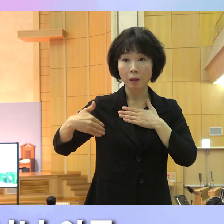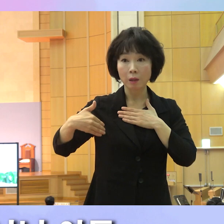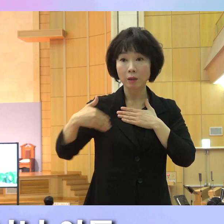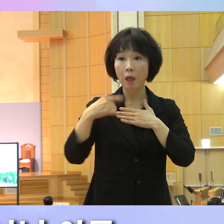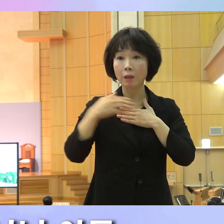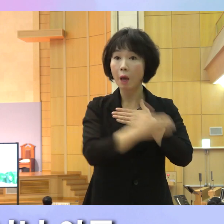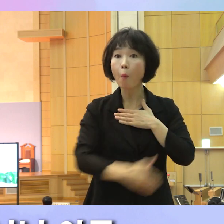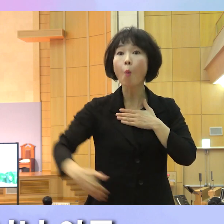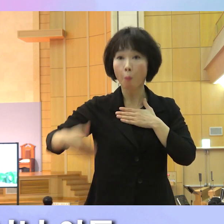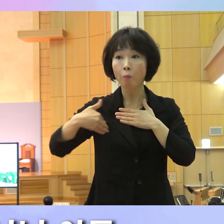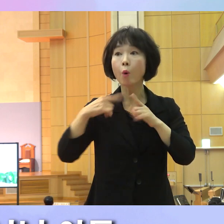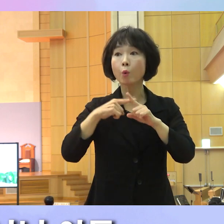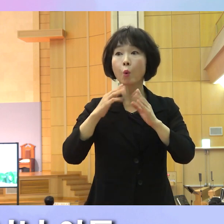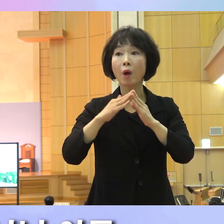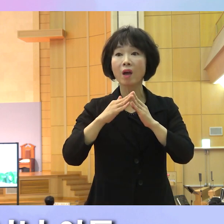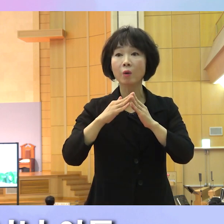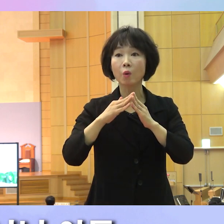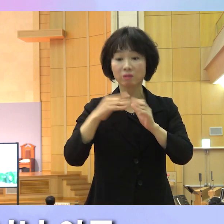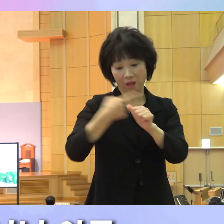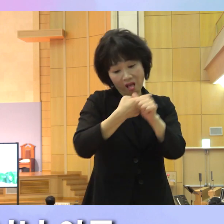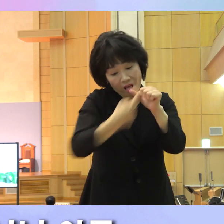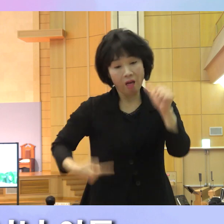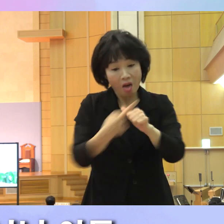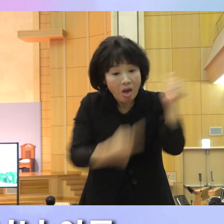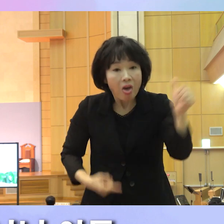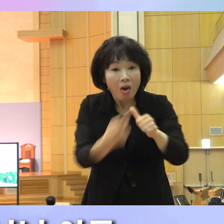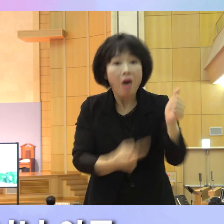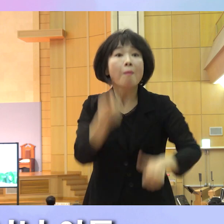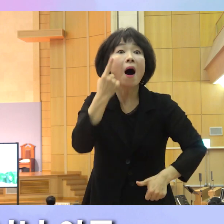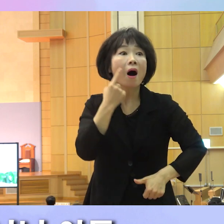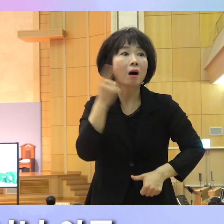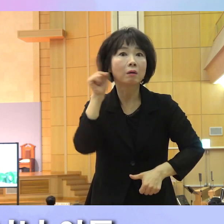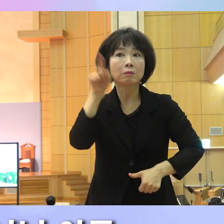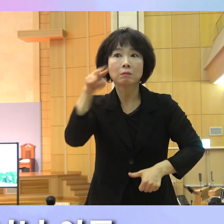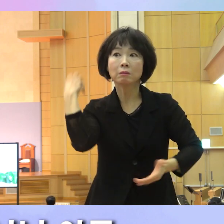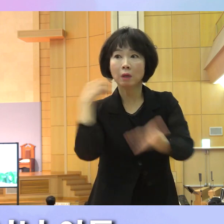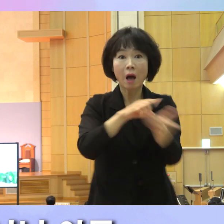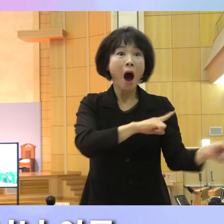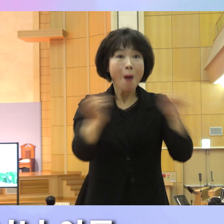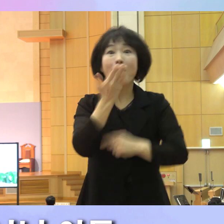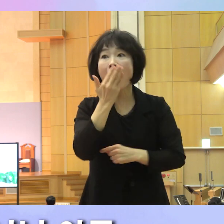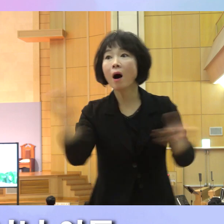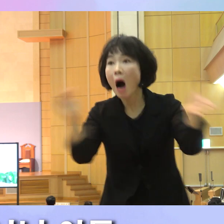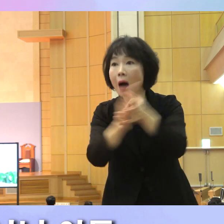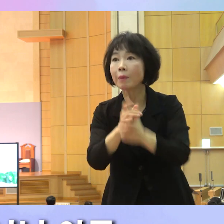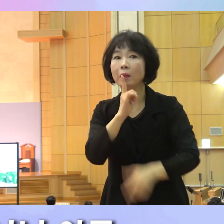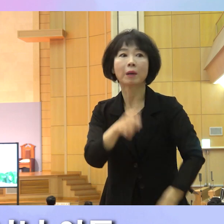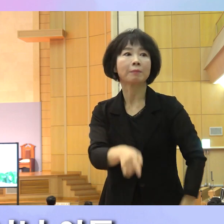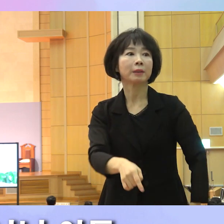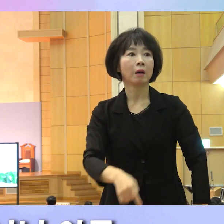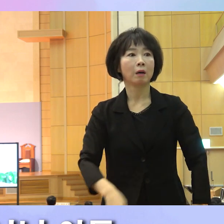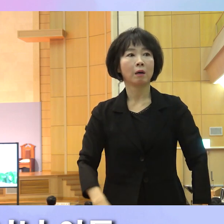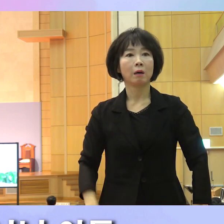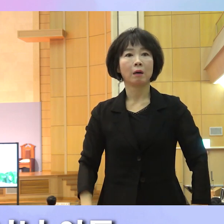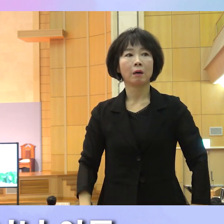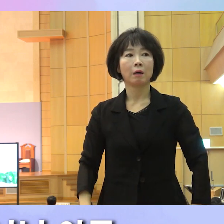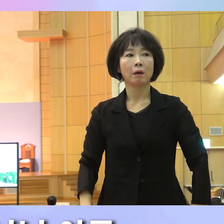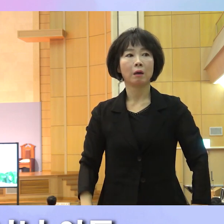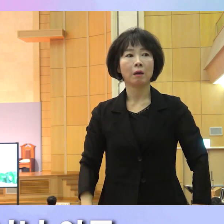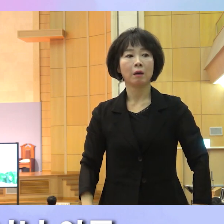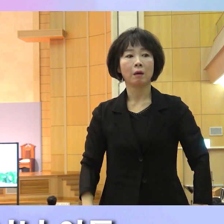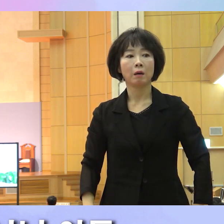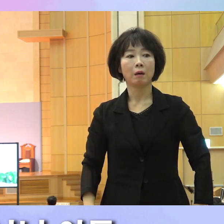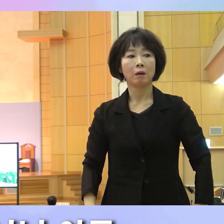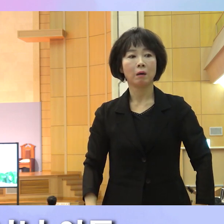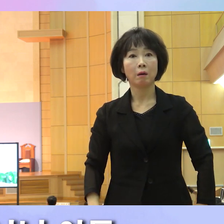느닷없이 사람들이 들을 때에는 뜬금없는 말을 하는 거예요. 아니 금방 뭐 하나님의 아들 뭐 요셉의 아들 얘기하다 말고 왜 뜬금없이